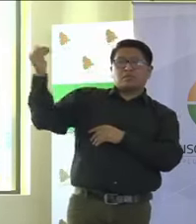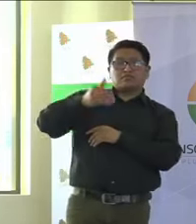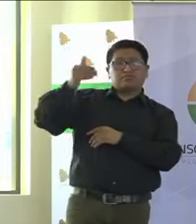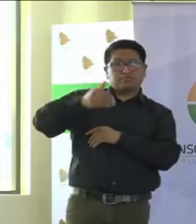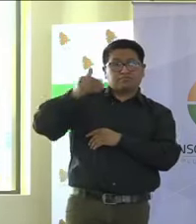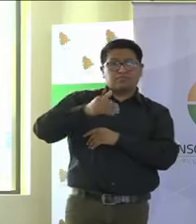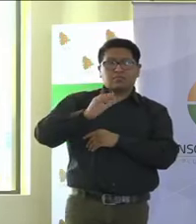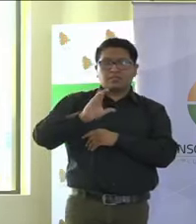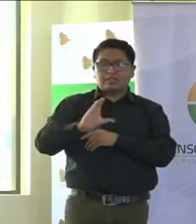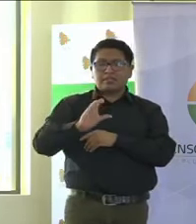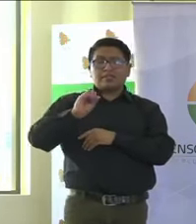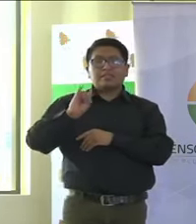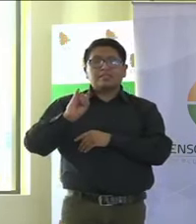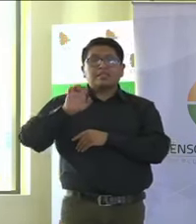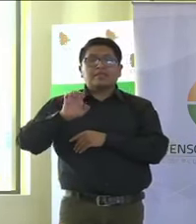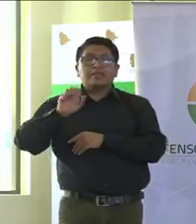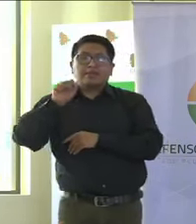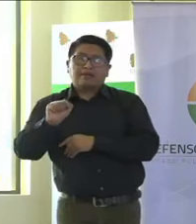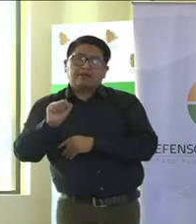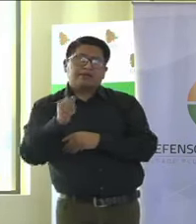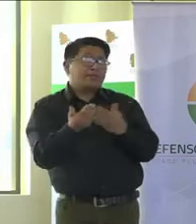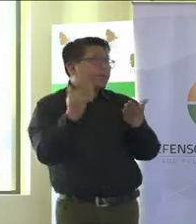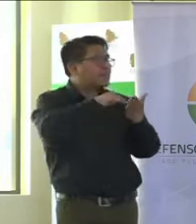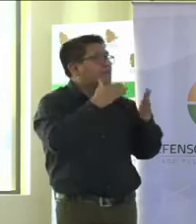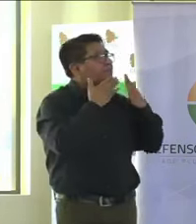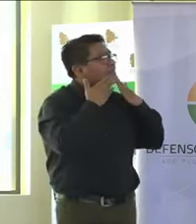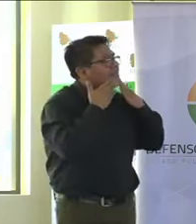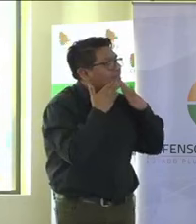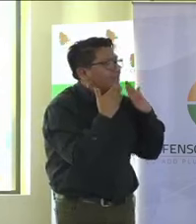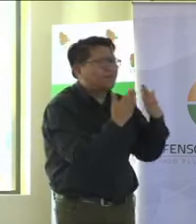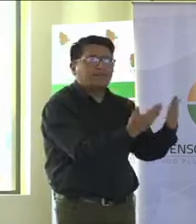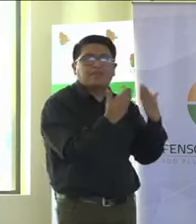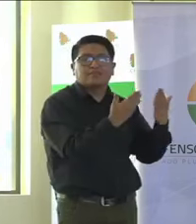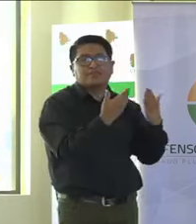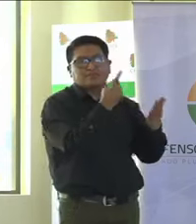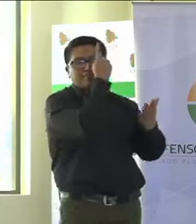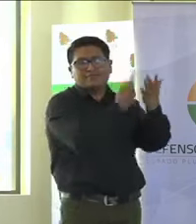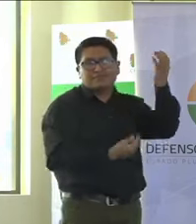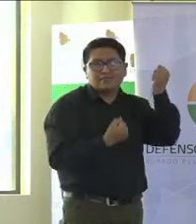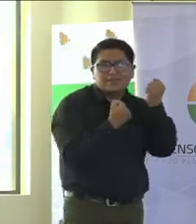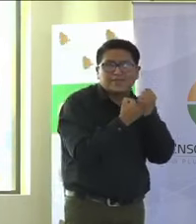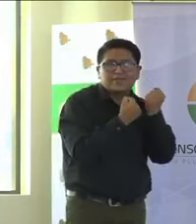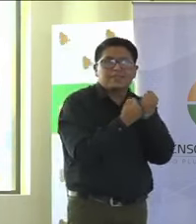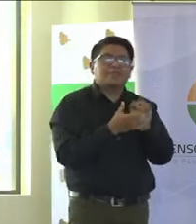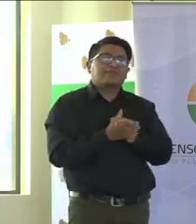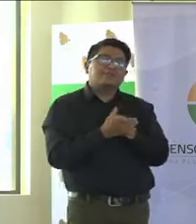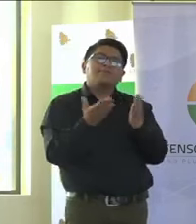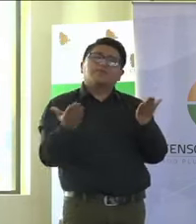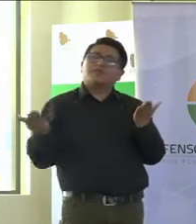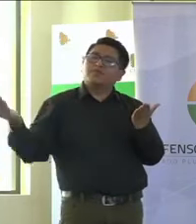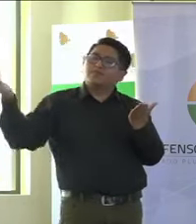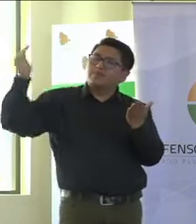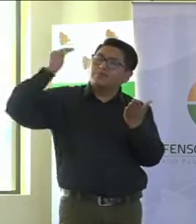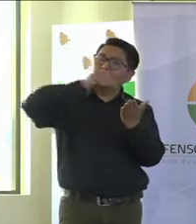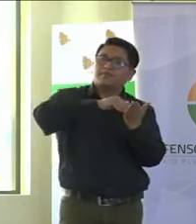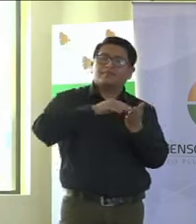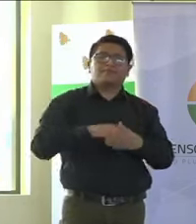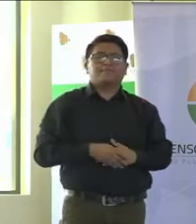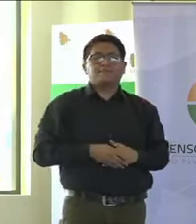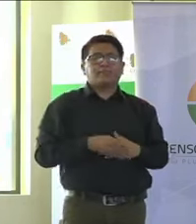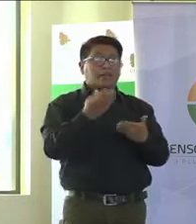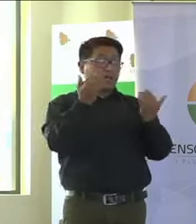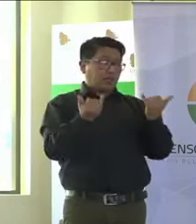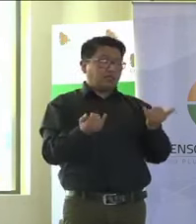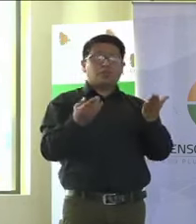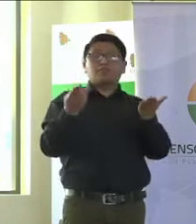que nuevamente pues muchas gracias por la confianza y nuevamente pues por firmar